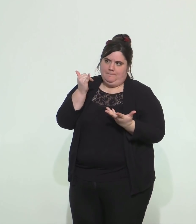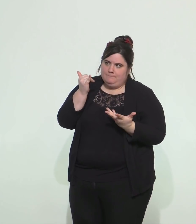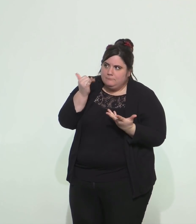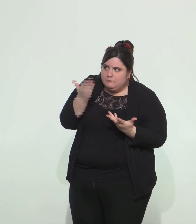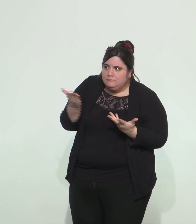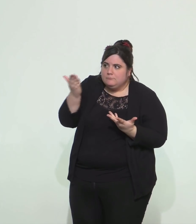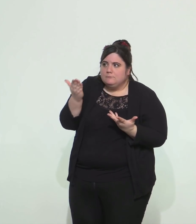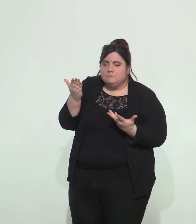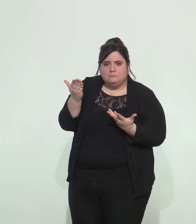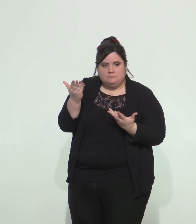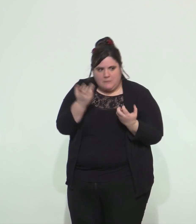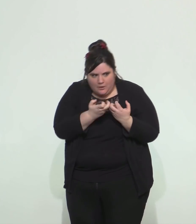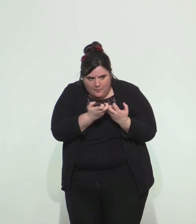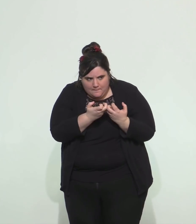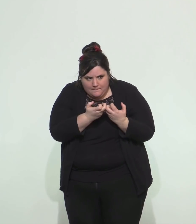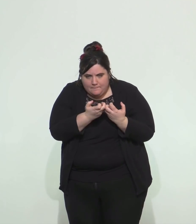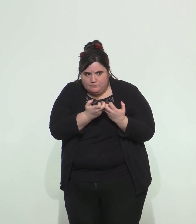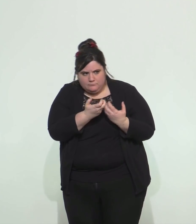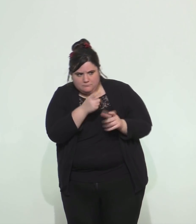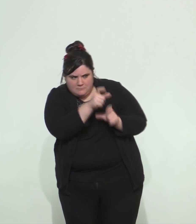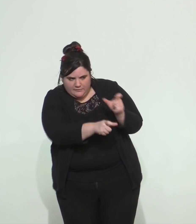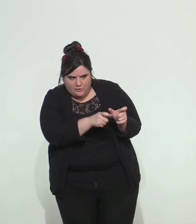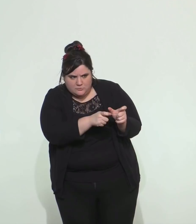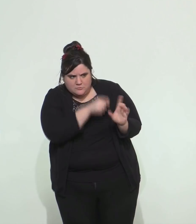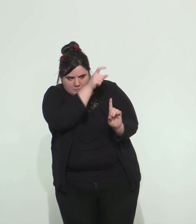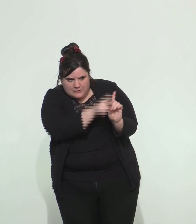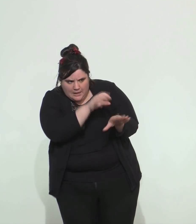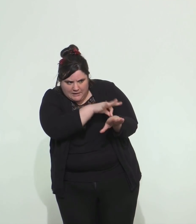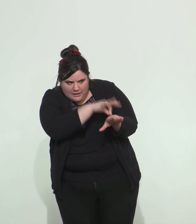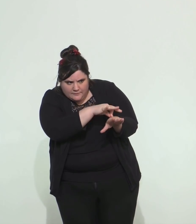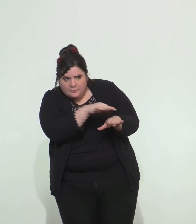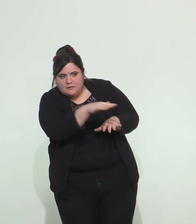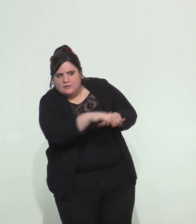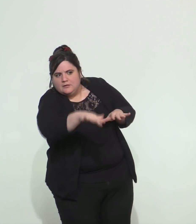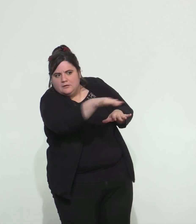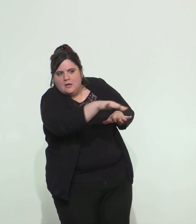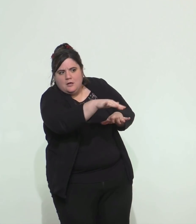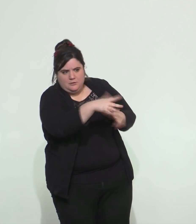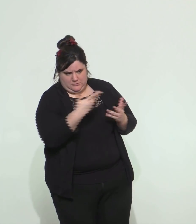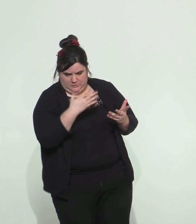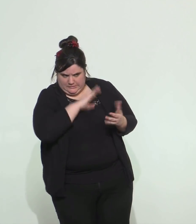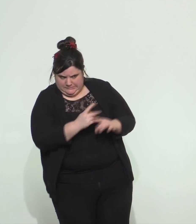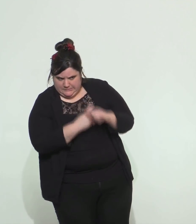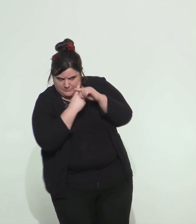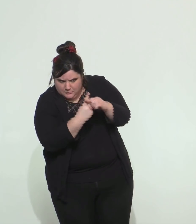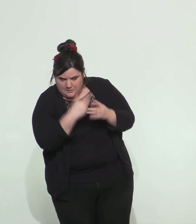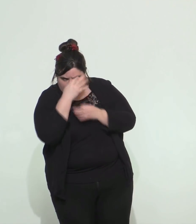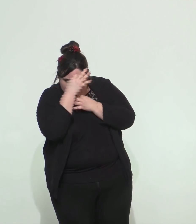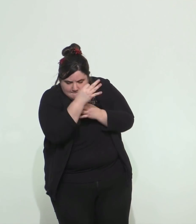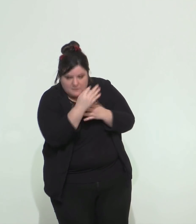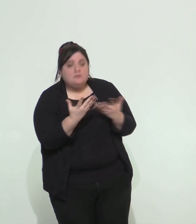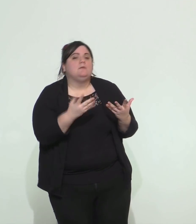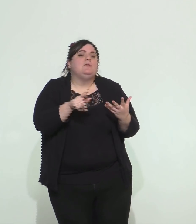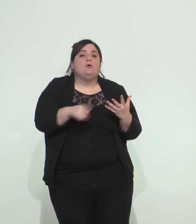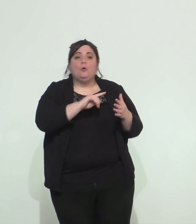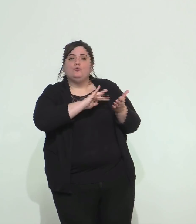contacts les plus à risque. J'insiste bien sur le fait que vous n'allez pas être appelé tous les jours parce que vous avez croisé quelqu'un dans la rue, mais par contre, si un de vos proches avec